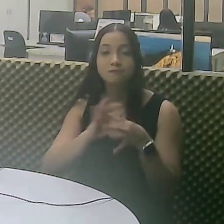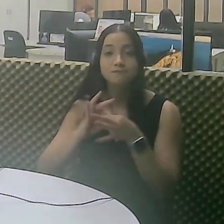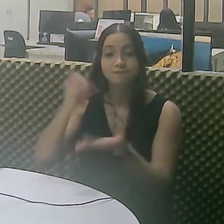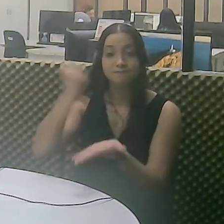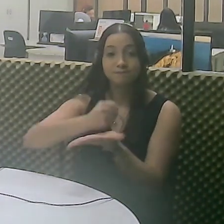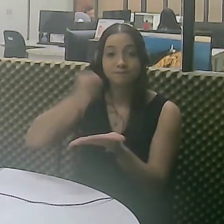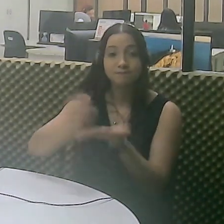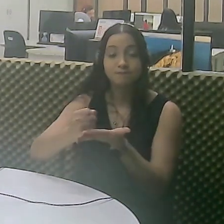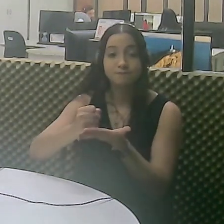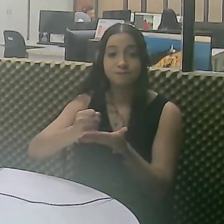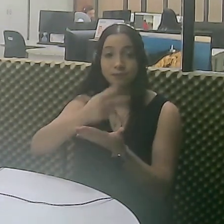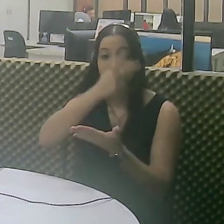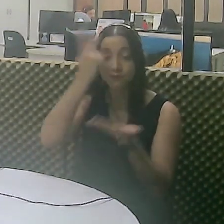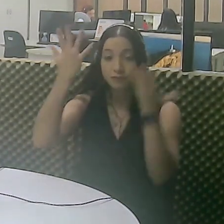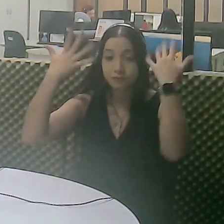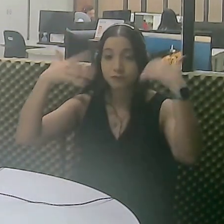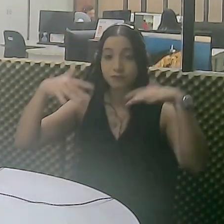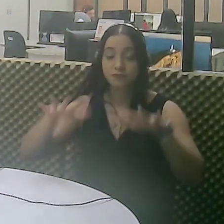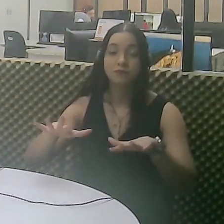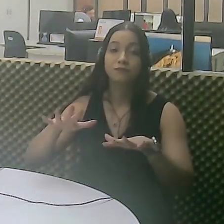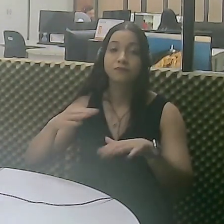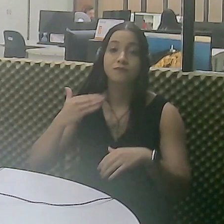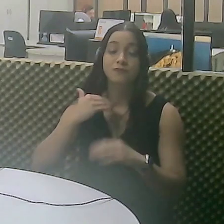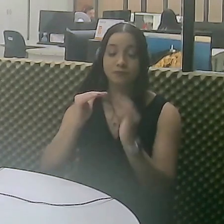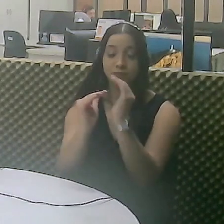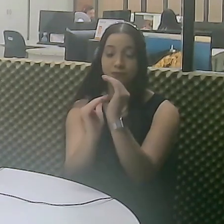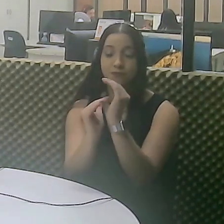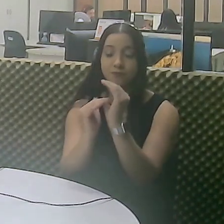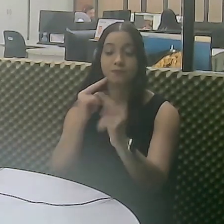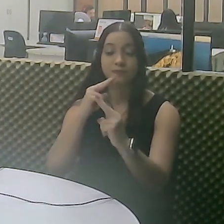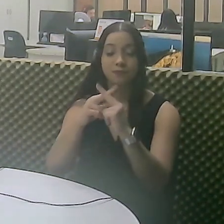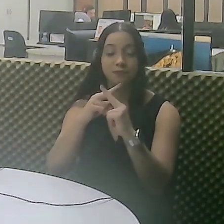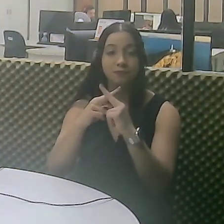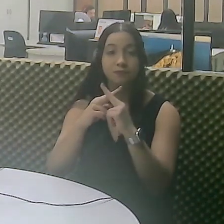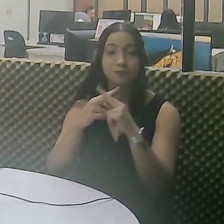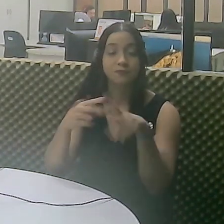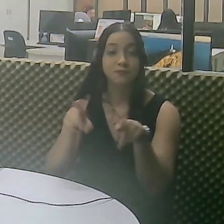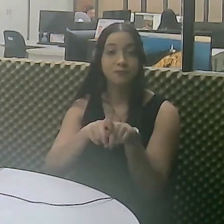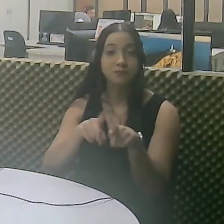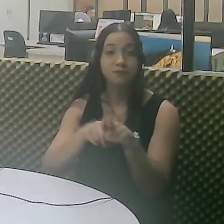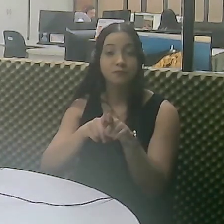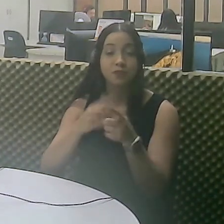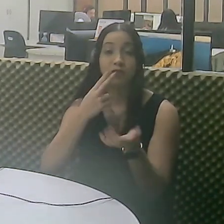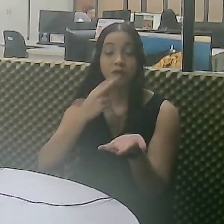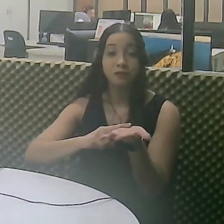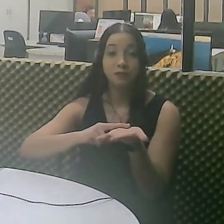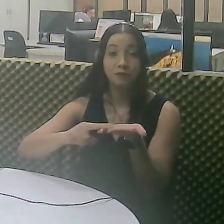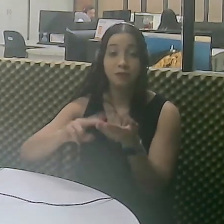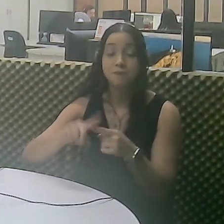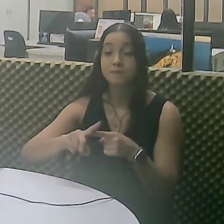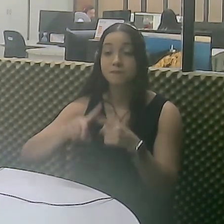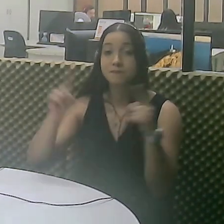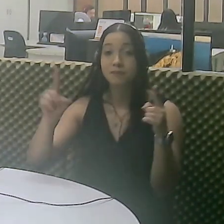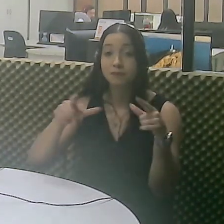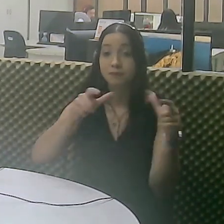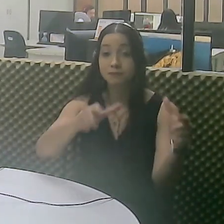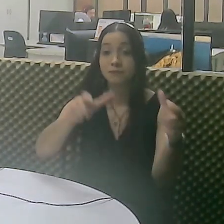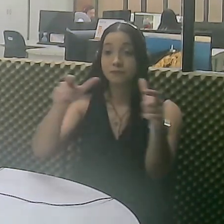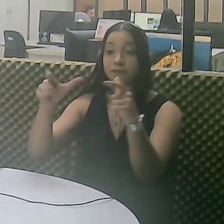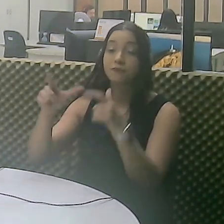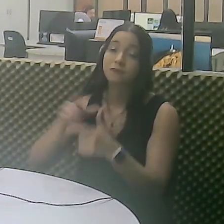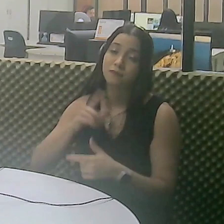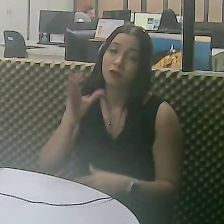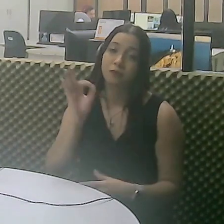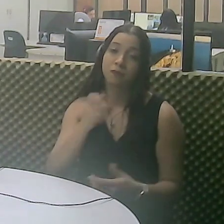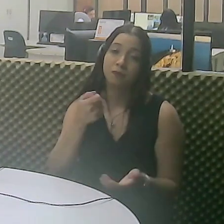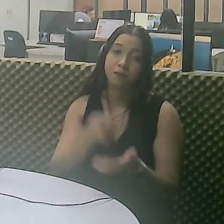de Registro de Pessoas Naturais, Banco do Brasil, Caixa Econômica Federal e Correios. Porém, nestes locais é cobrada uma